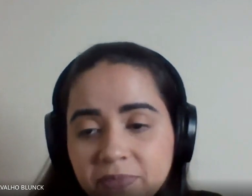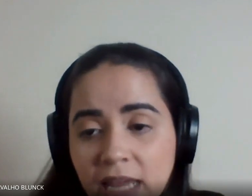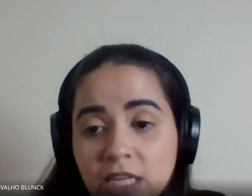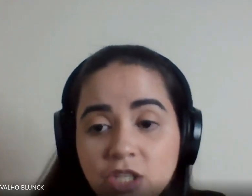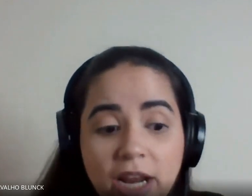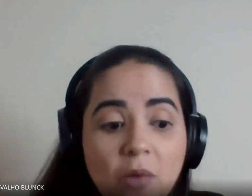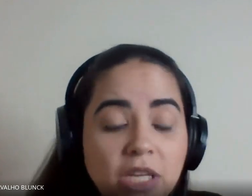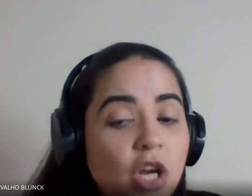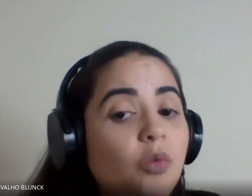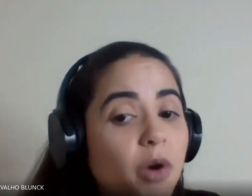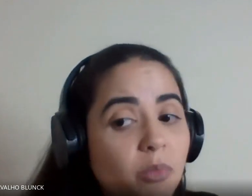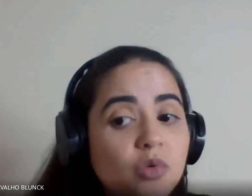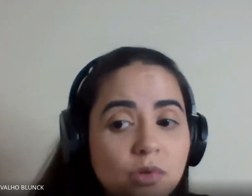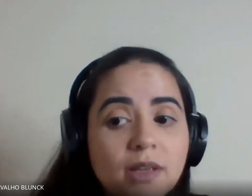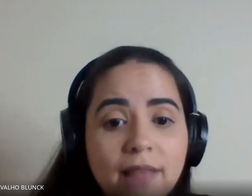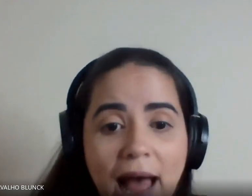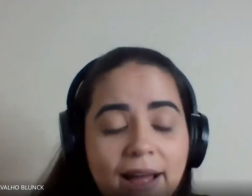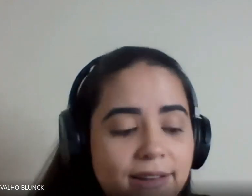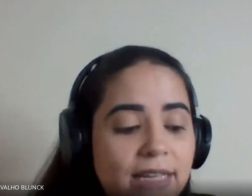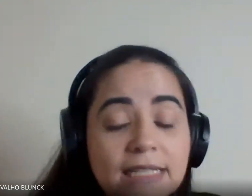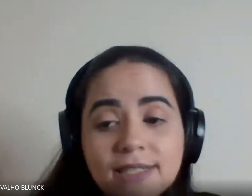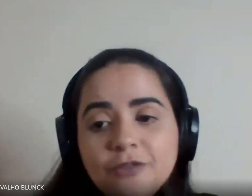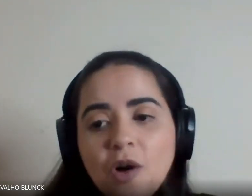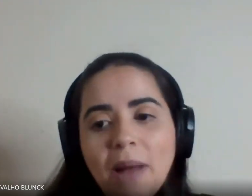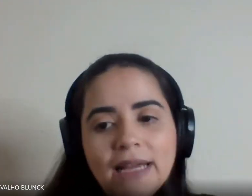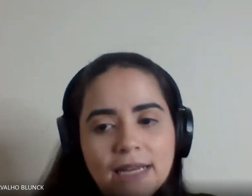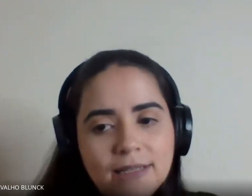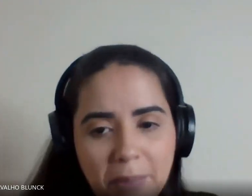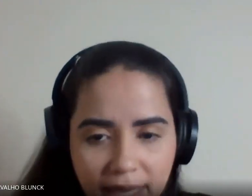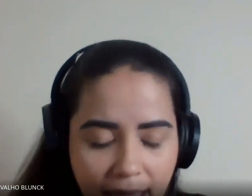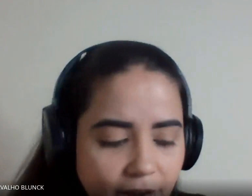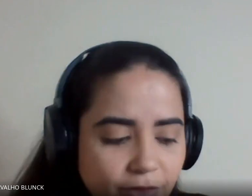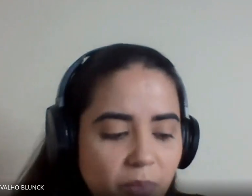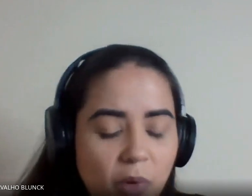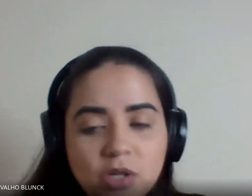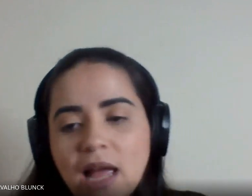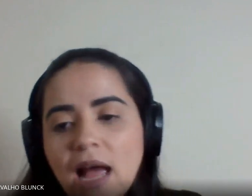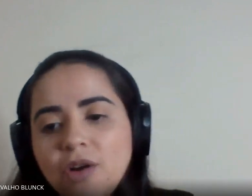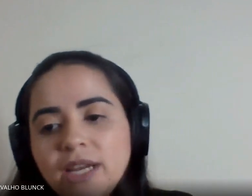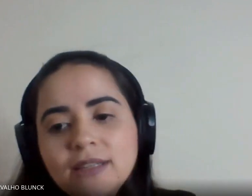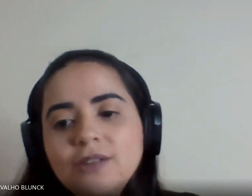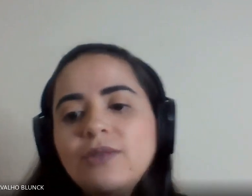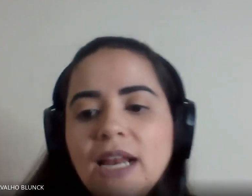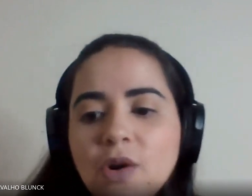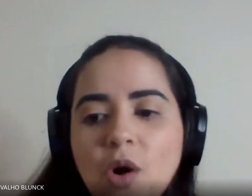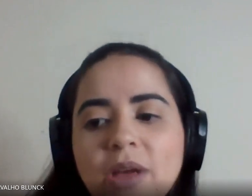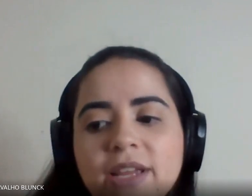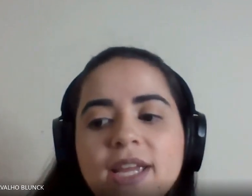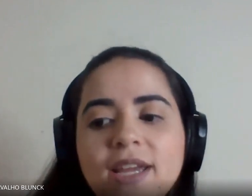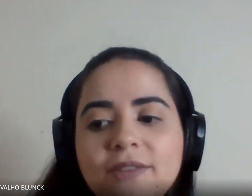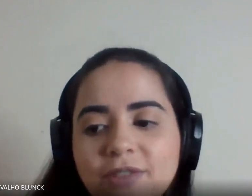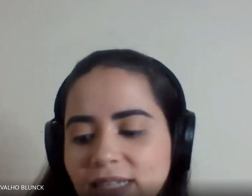nome, geralmente é o próprio surdo que dá. Se for uma criança pequena, você pode estar orientando ele em